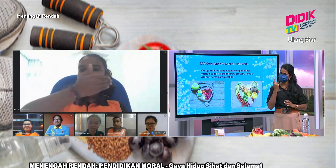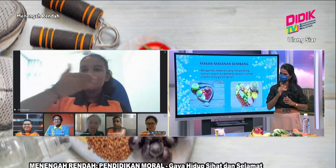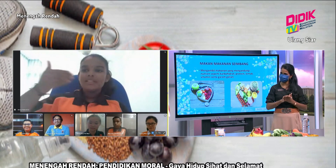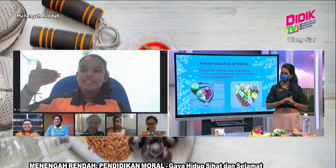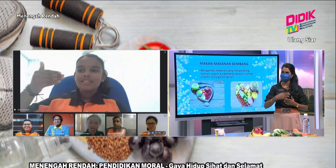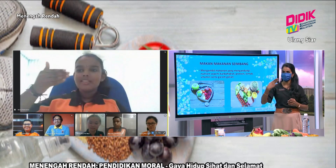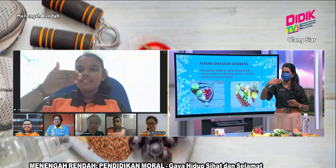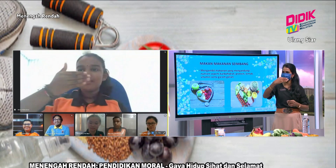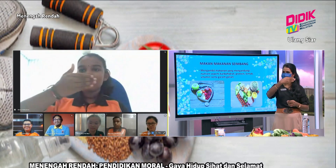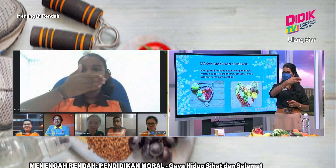sayur-sayuran,